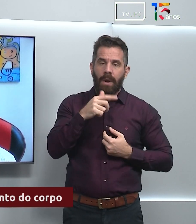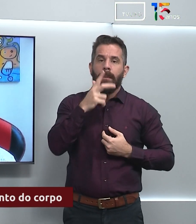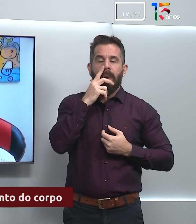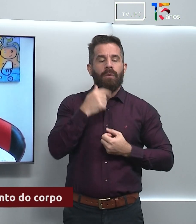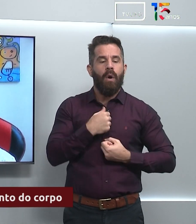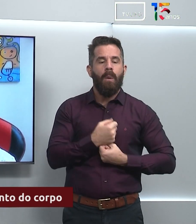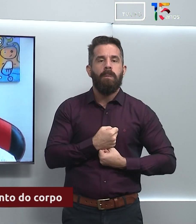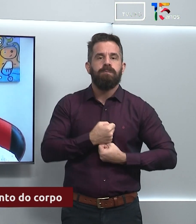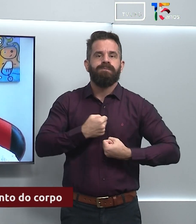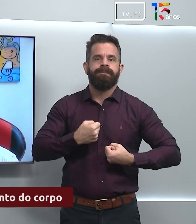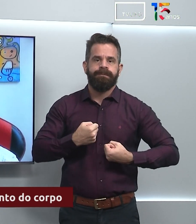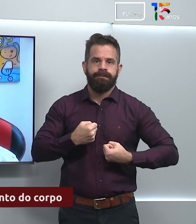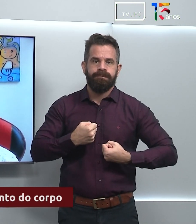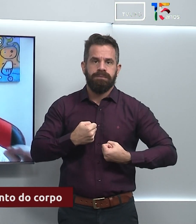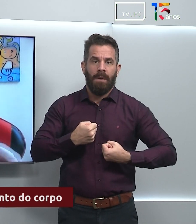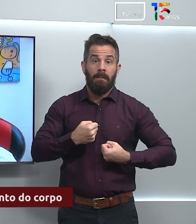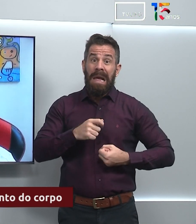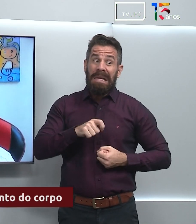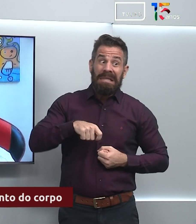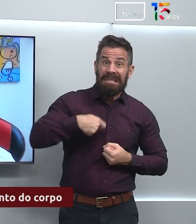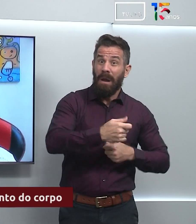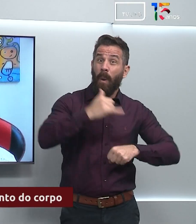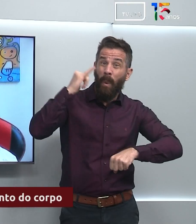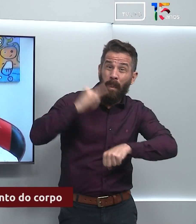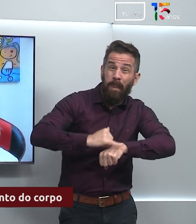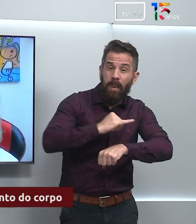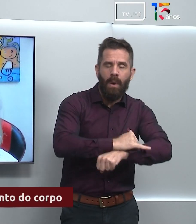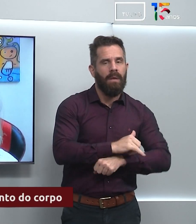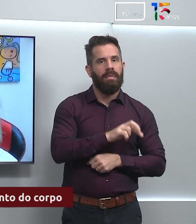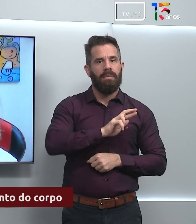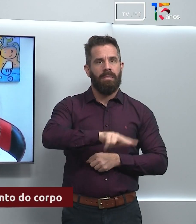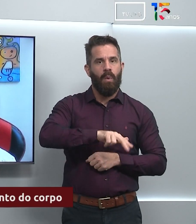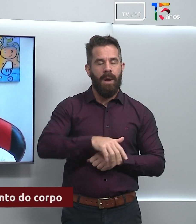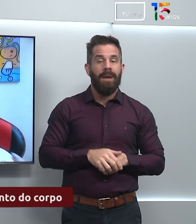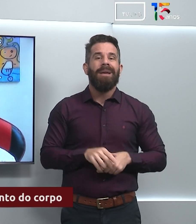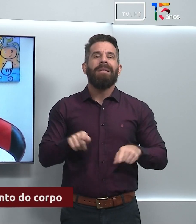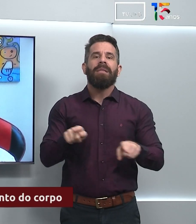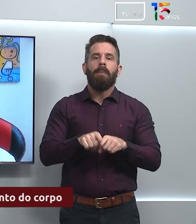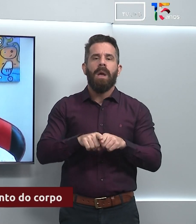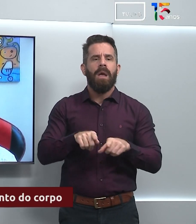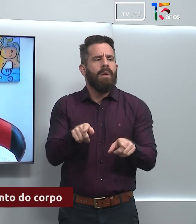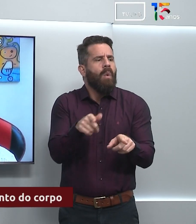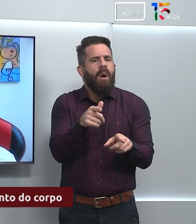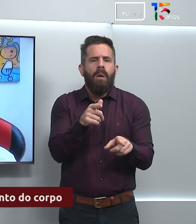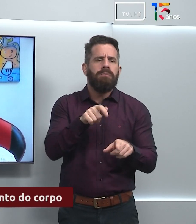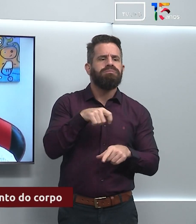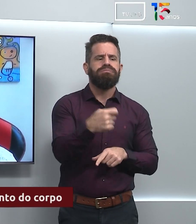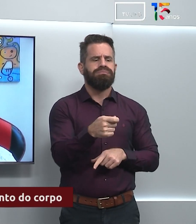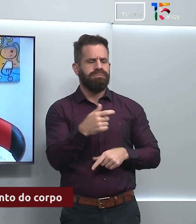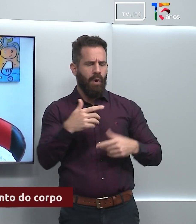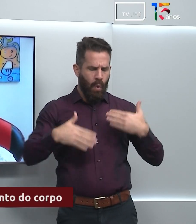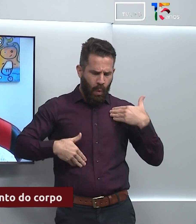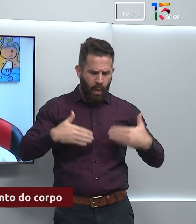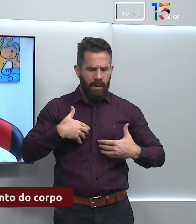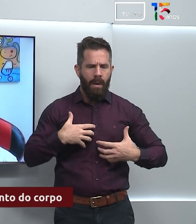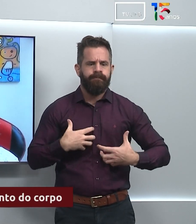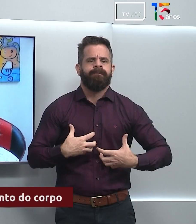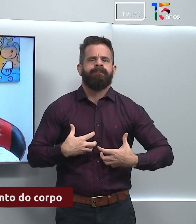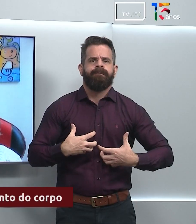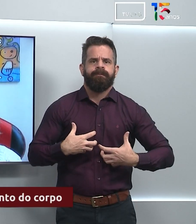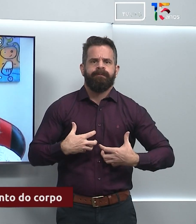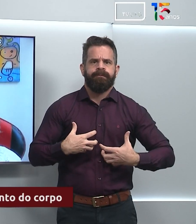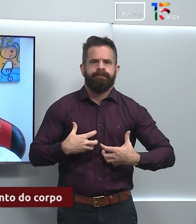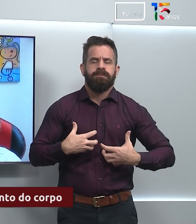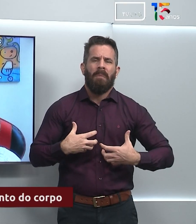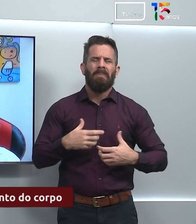gordura? Tem, mas não chega à obesidade. E aumenta muito o inchaço em todo o corpo. Mas aquela história, eu não